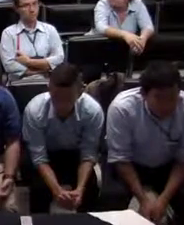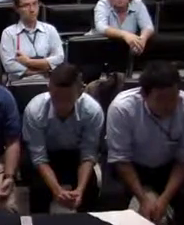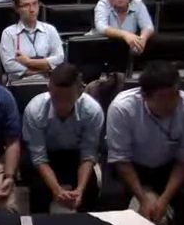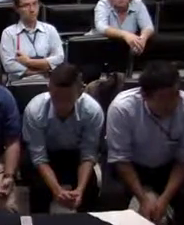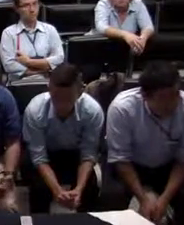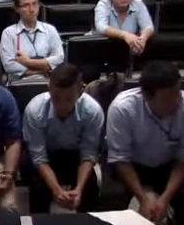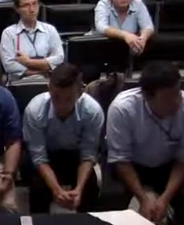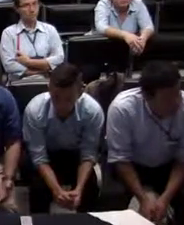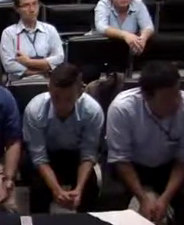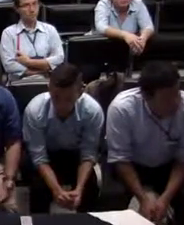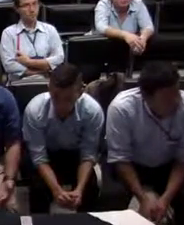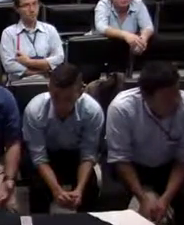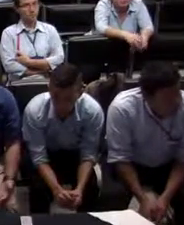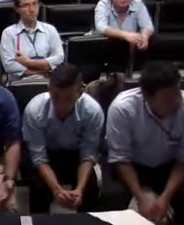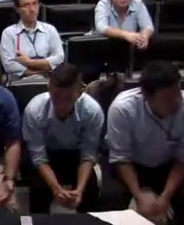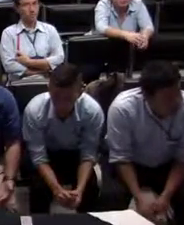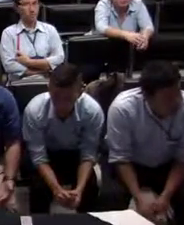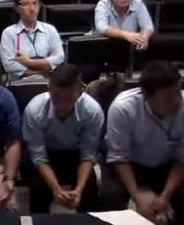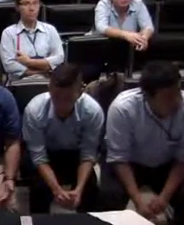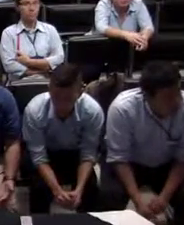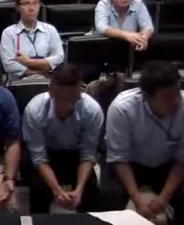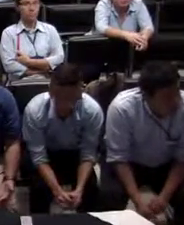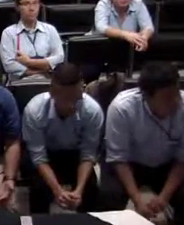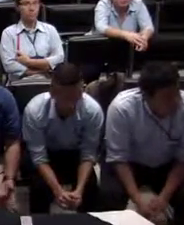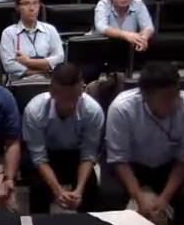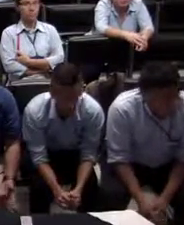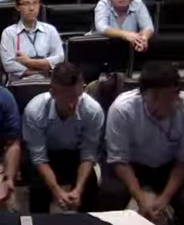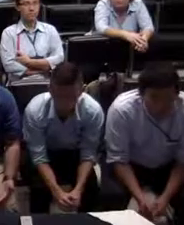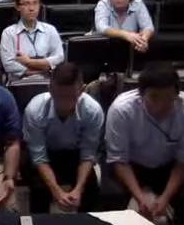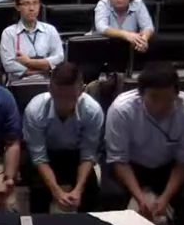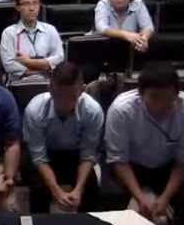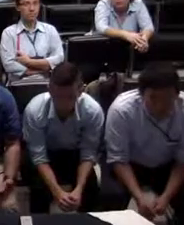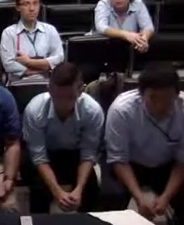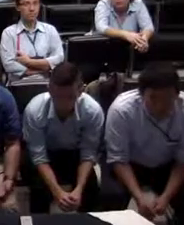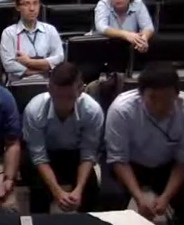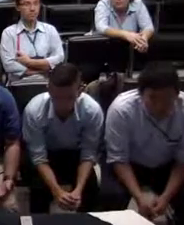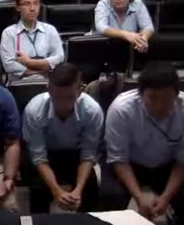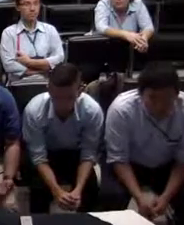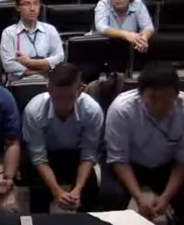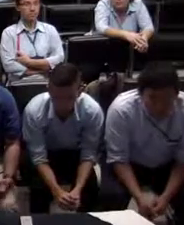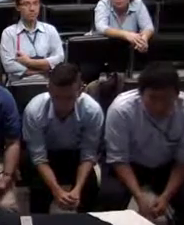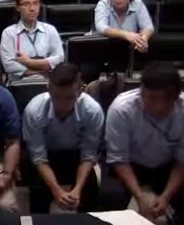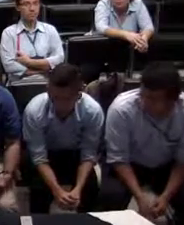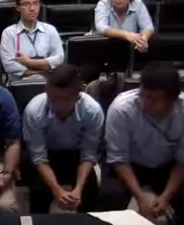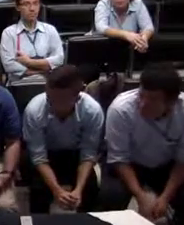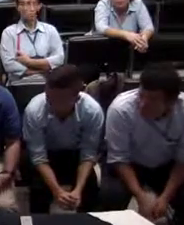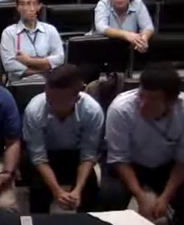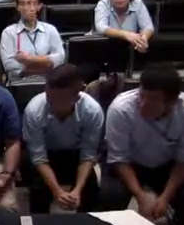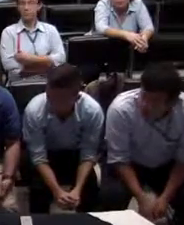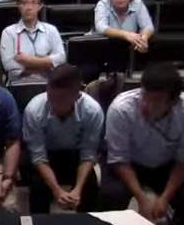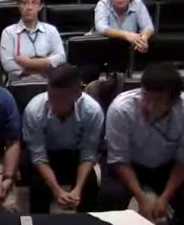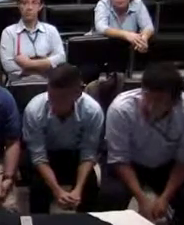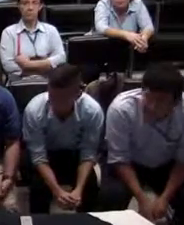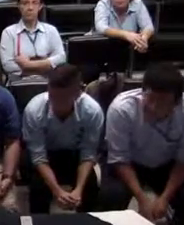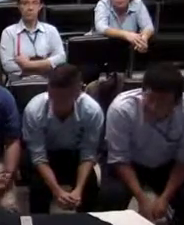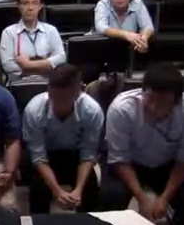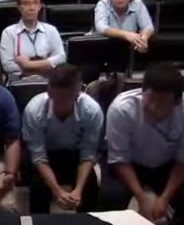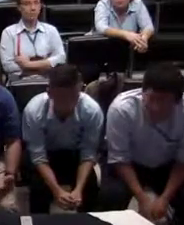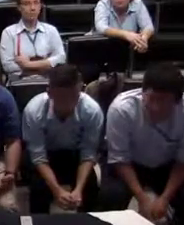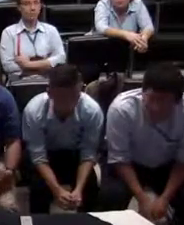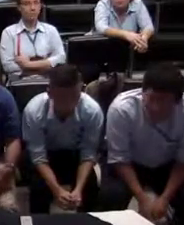mancomunadamente, que tengamos un espacio. Aquí trabajamos con un servicio de interpretación, necesitamos más